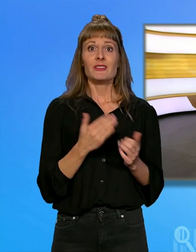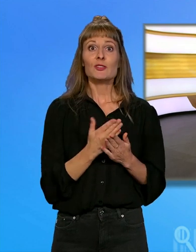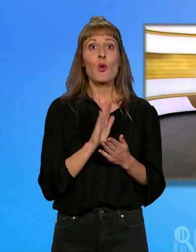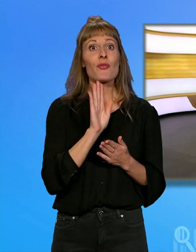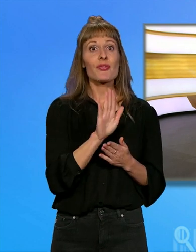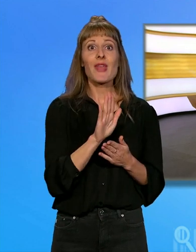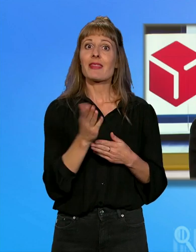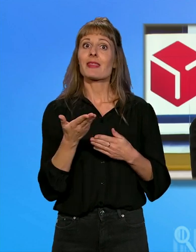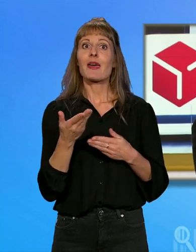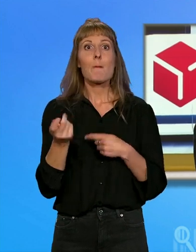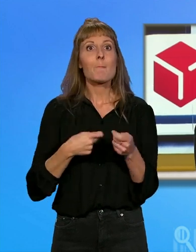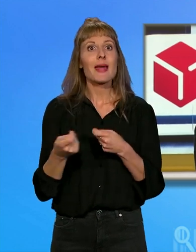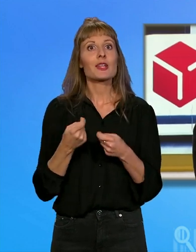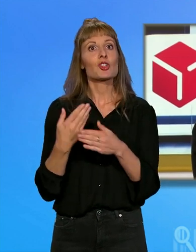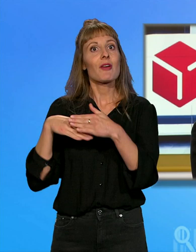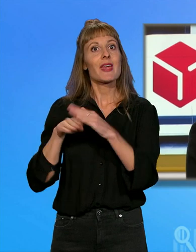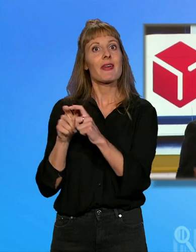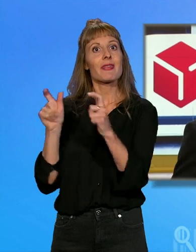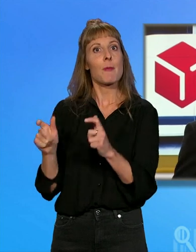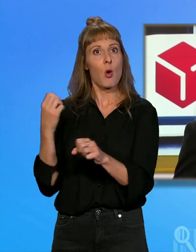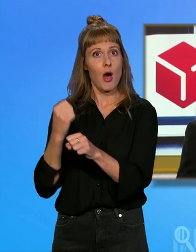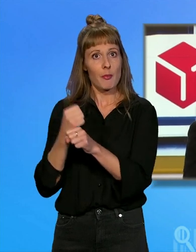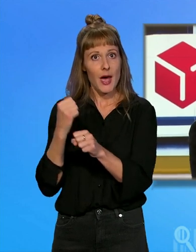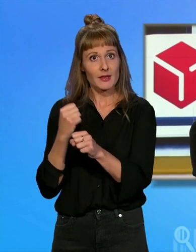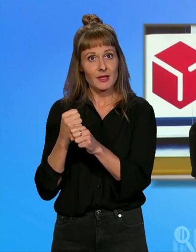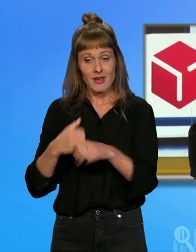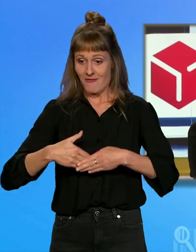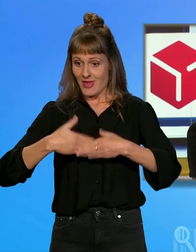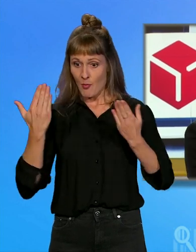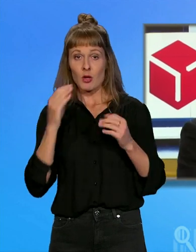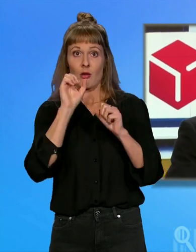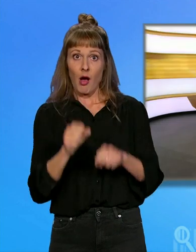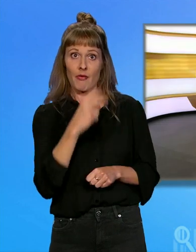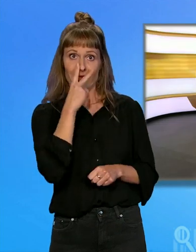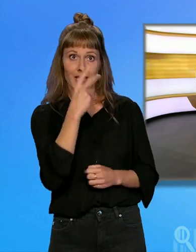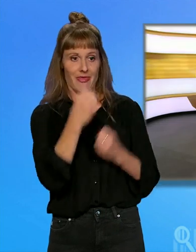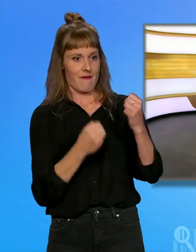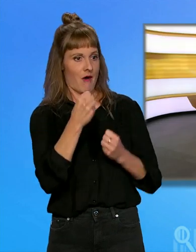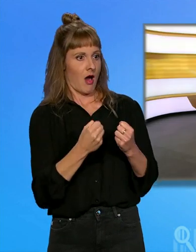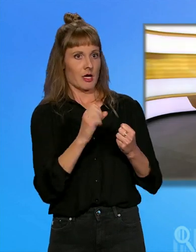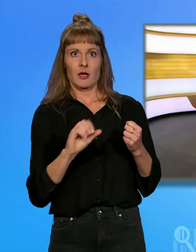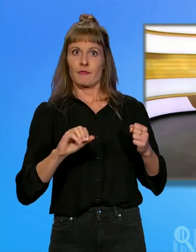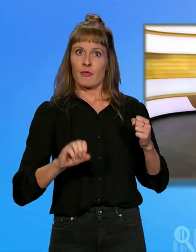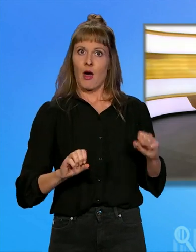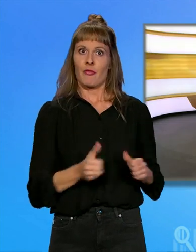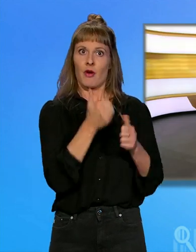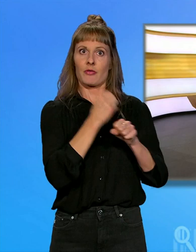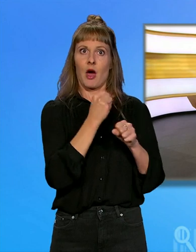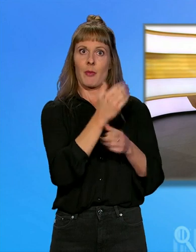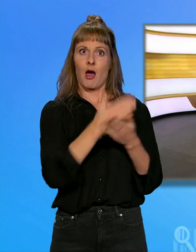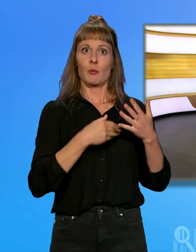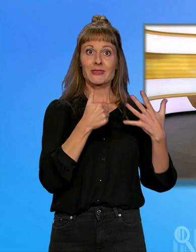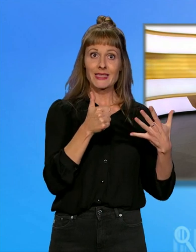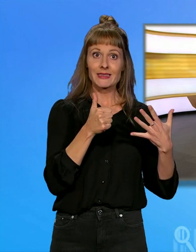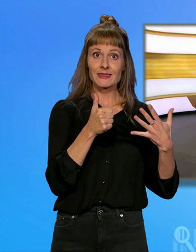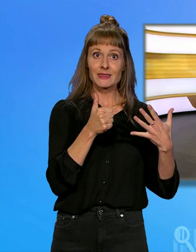am Morgen früh stellen das Fließband an und dann um 17:30 kommen die Fahrer schon und die Letzten kommen vielleicht am Abend um 7. Also, das ist einfach